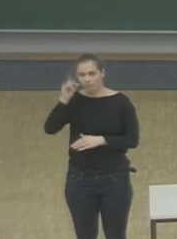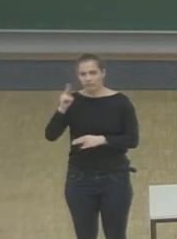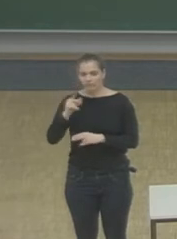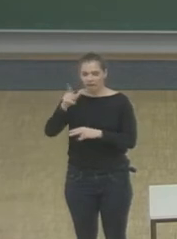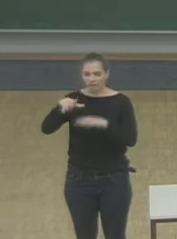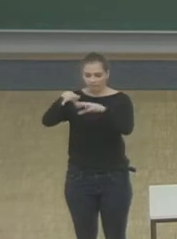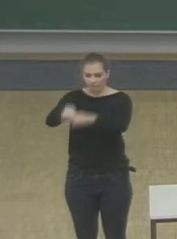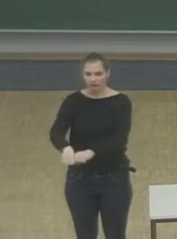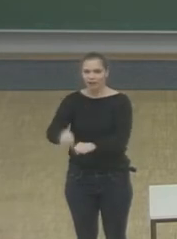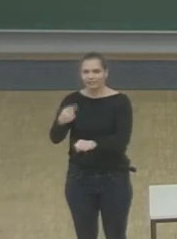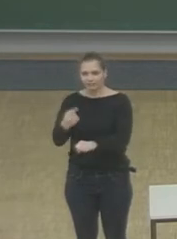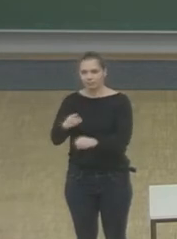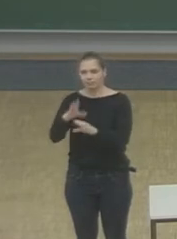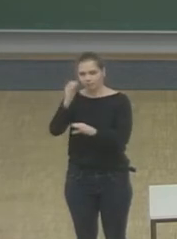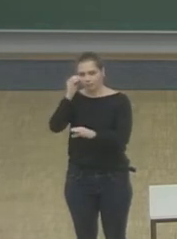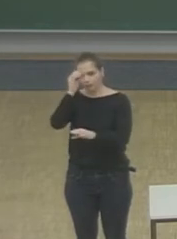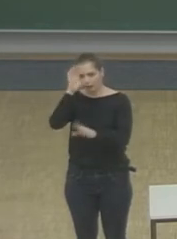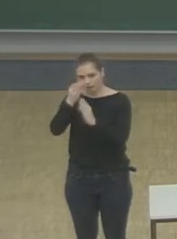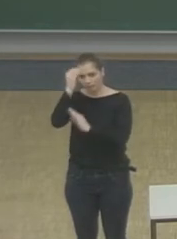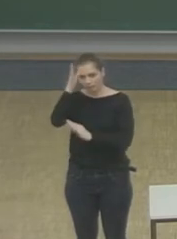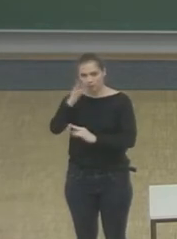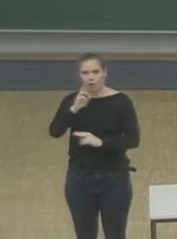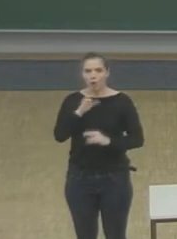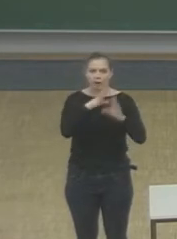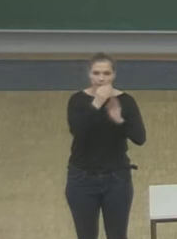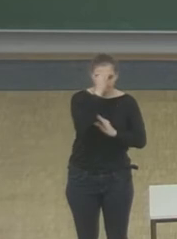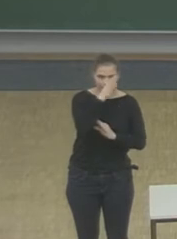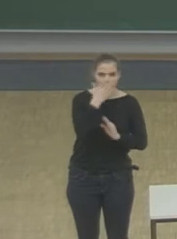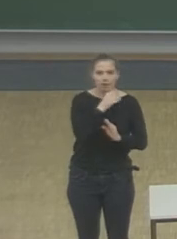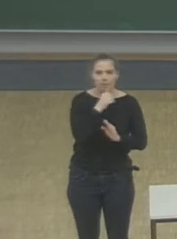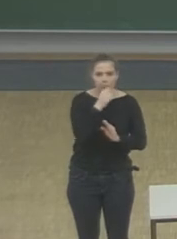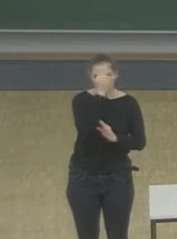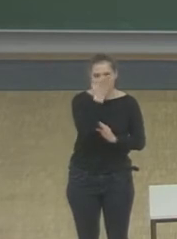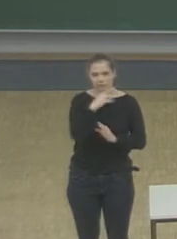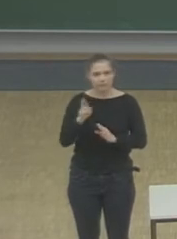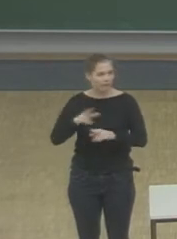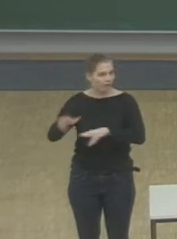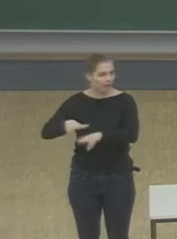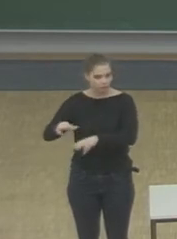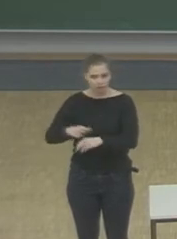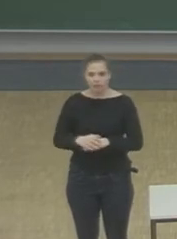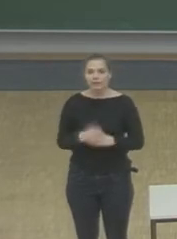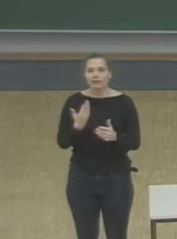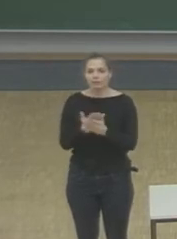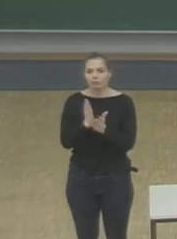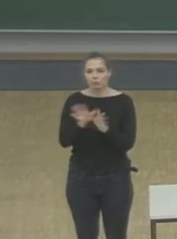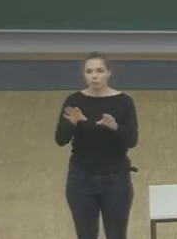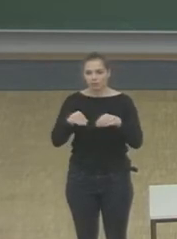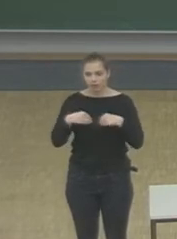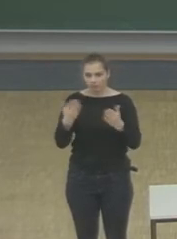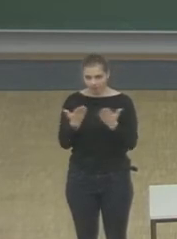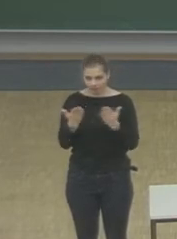Beherrschten, Allgemeinbildung ist die Berufsbildung der Herrschenden, ist allerdings davon auszugehen, dass die